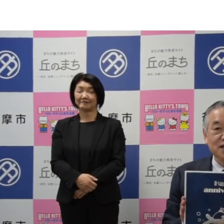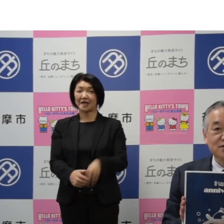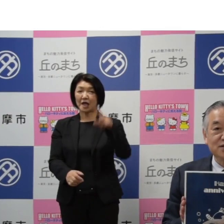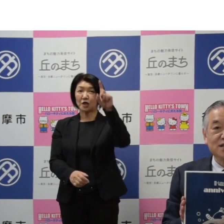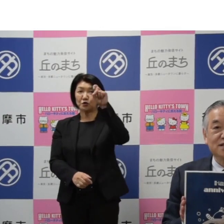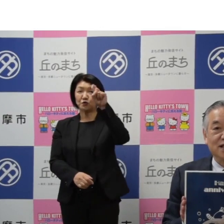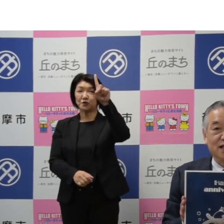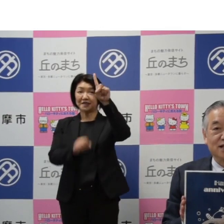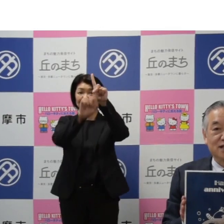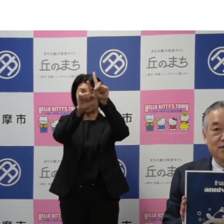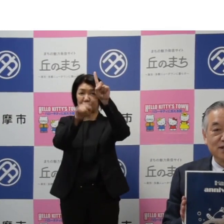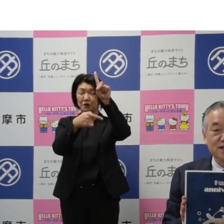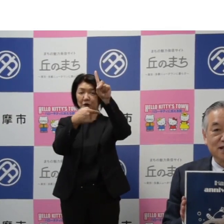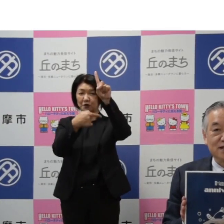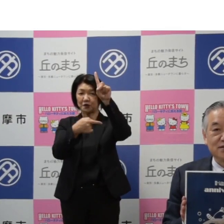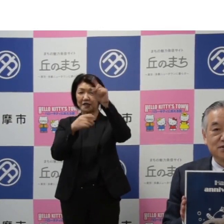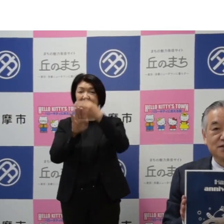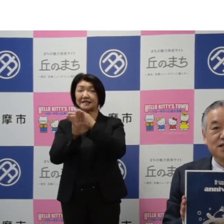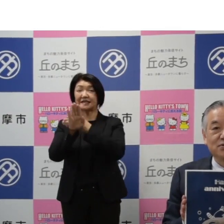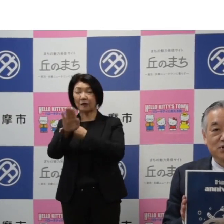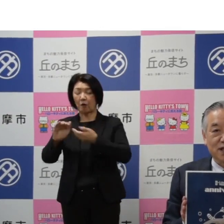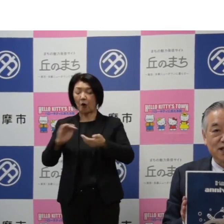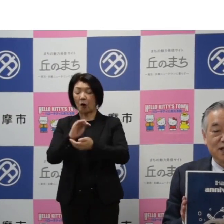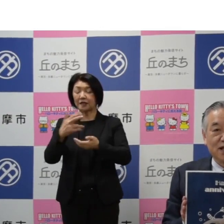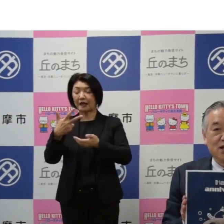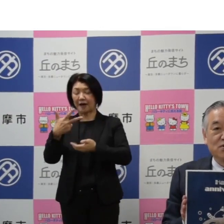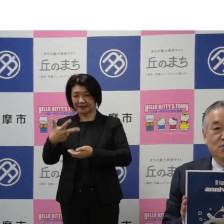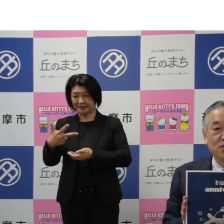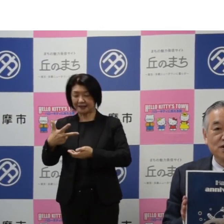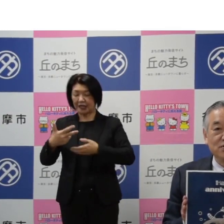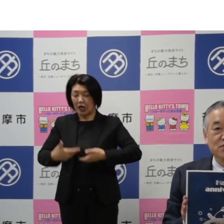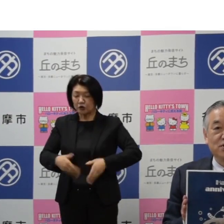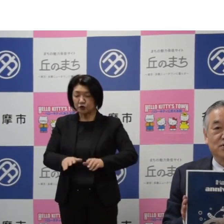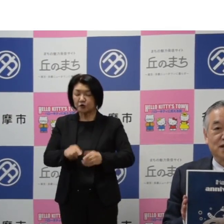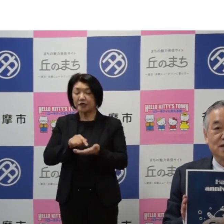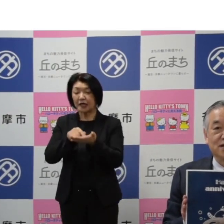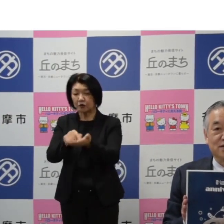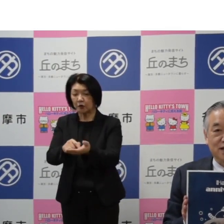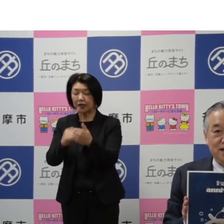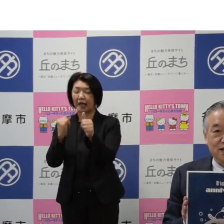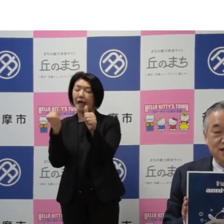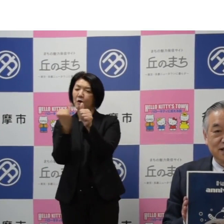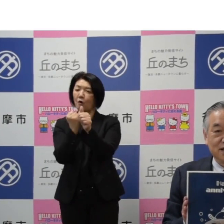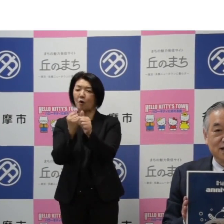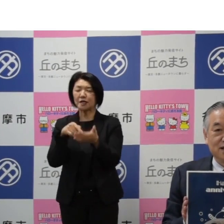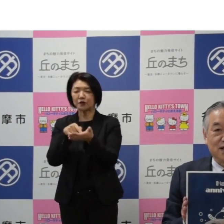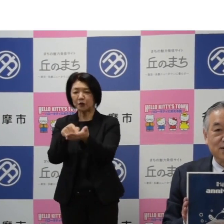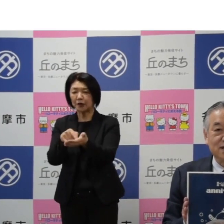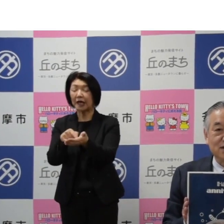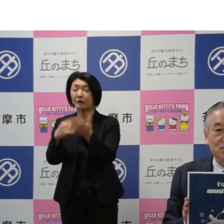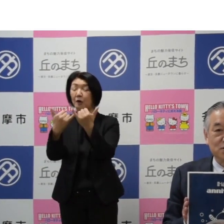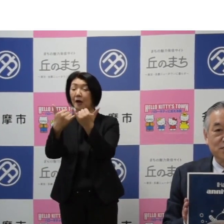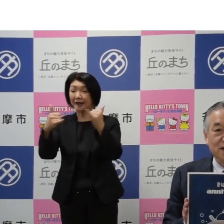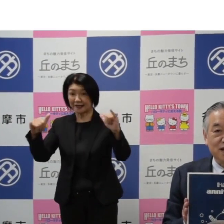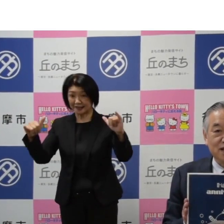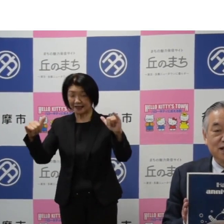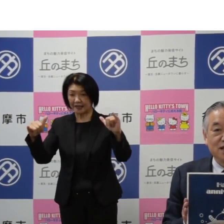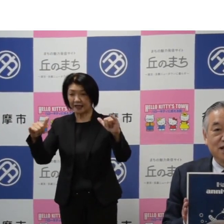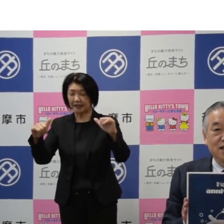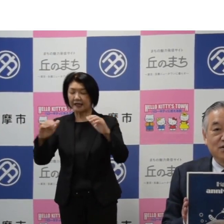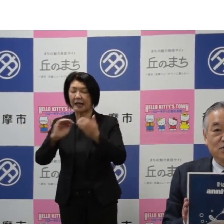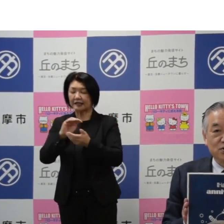11月1日から多摩市で出生届、婚姻届を出される方や、多摩市にお住ま